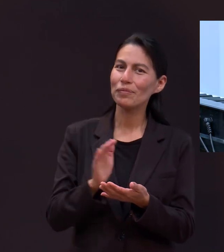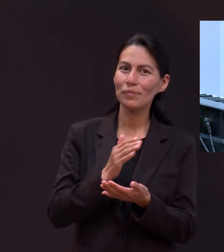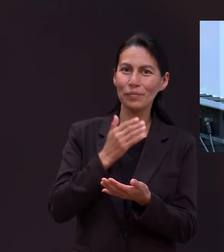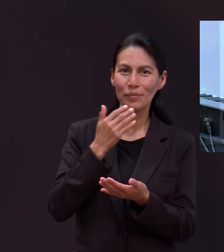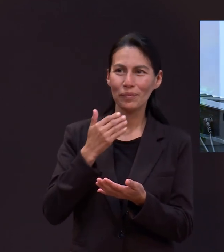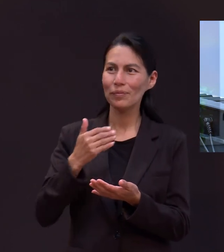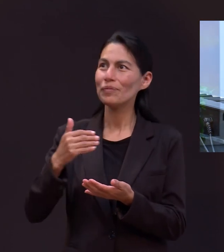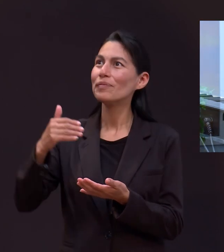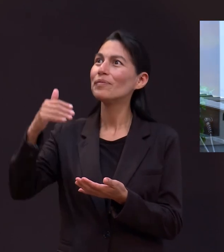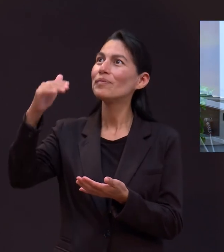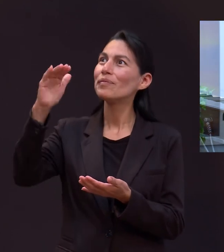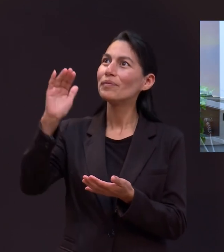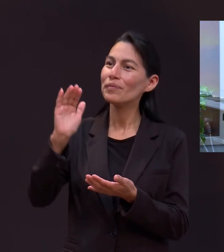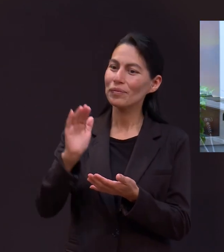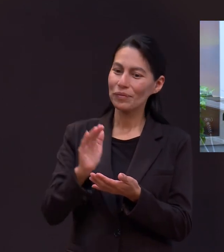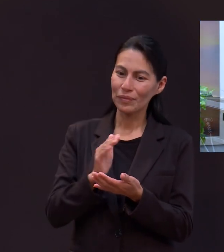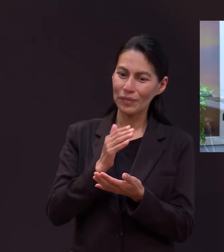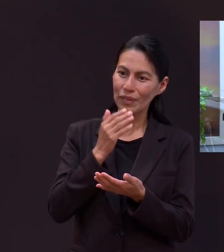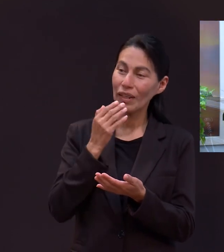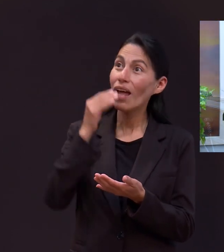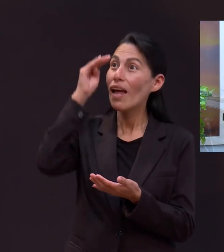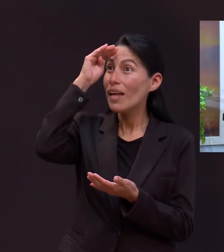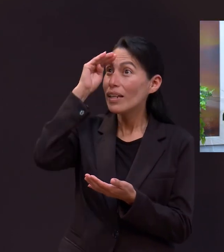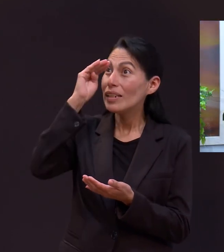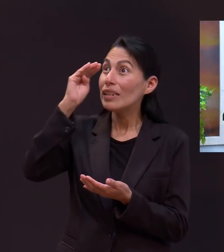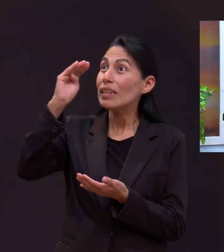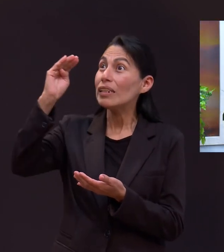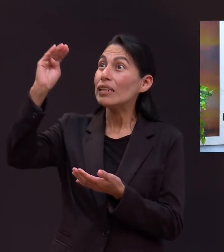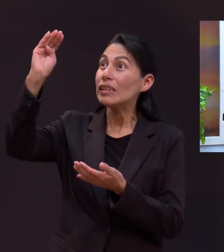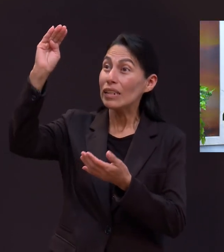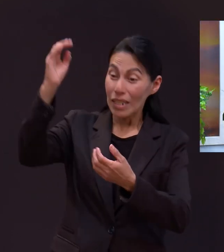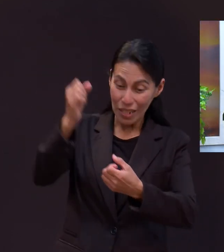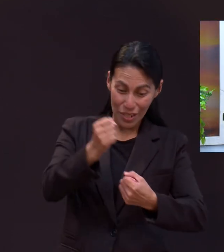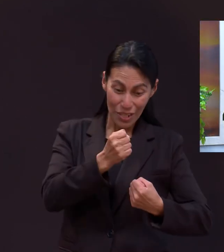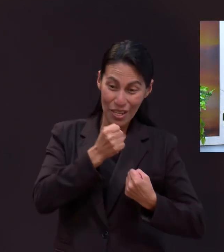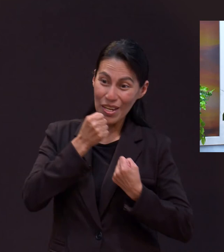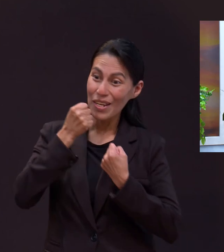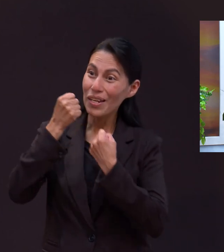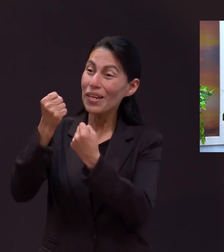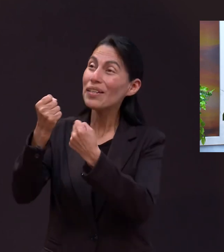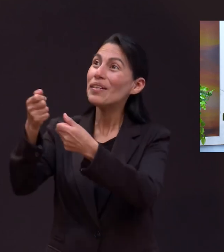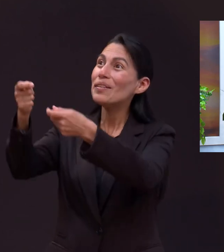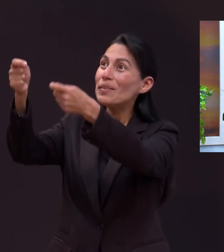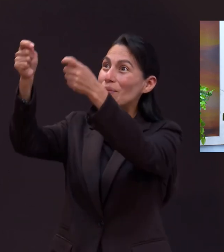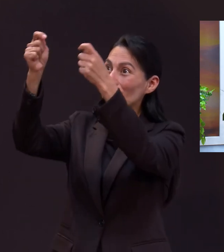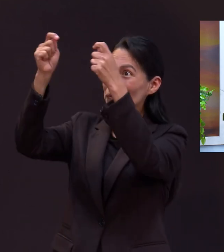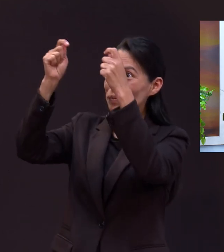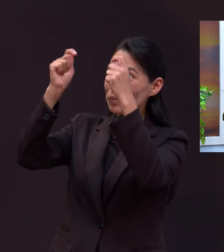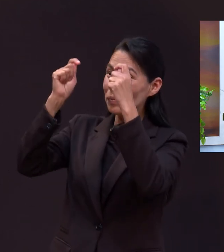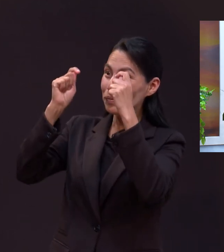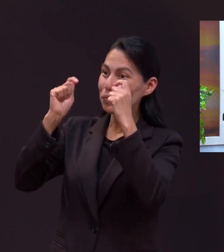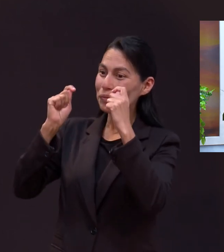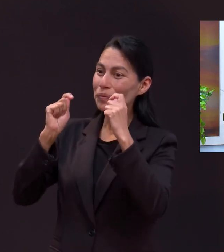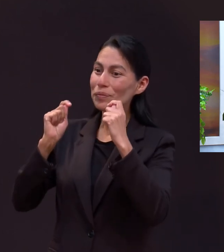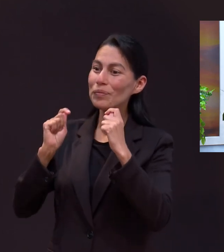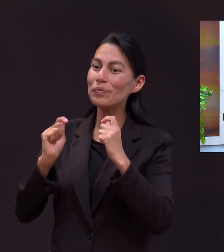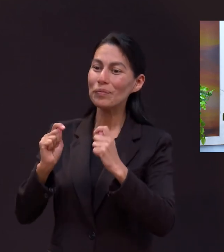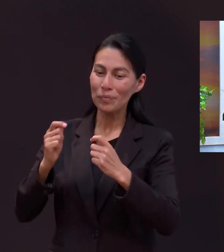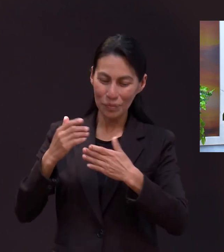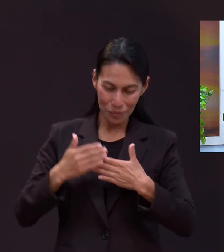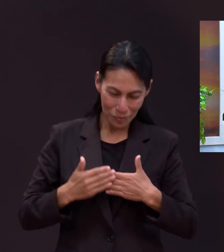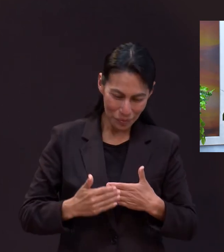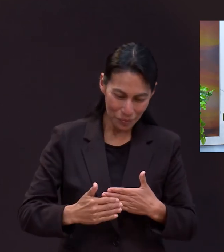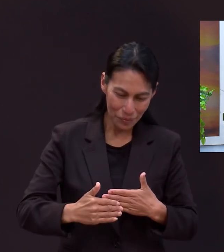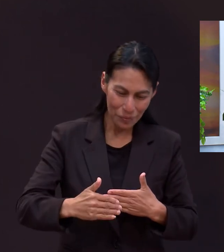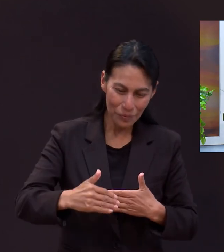e y estoy muy feliz desde que aprendí